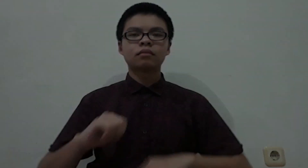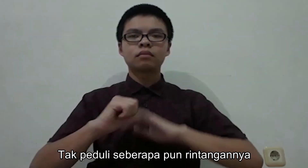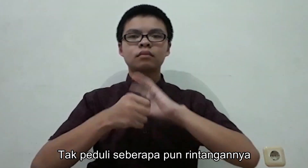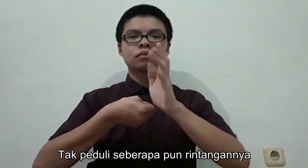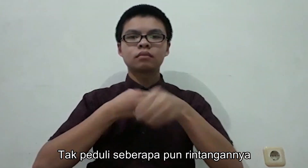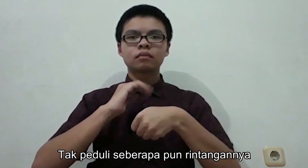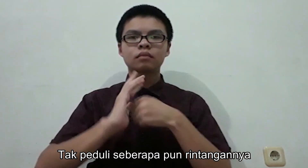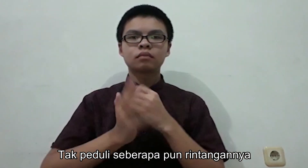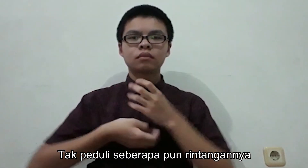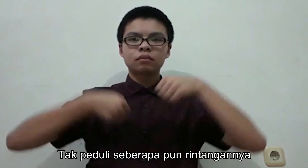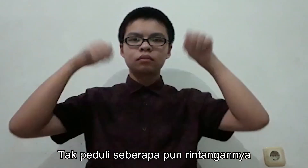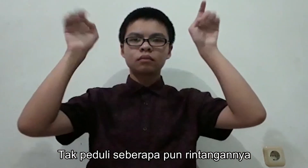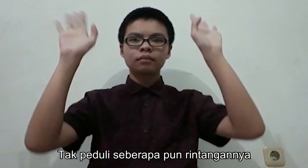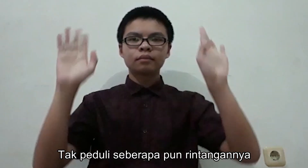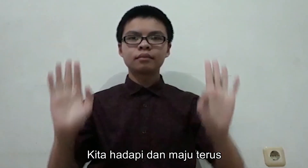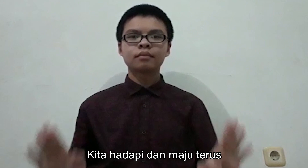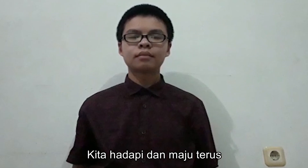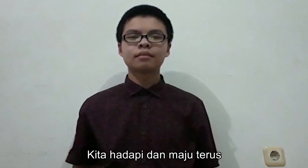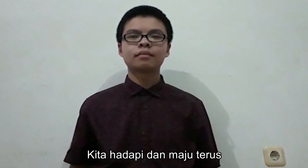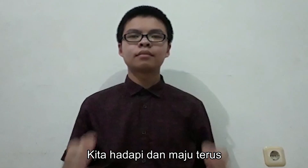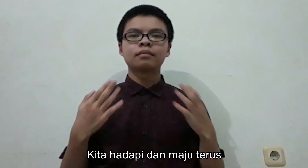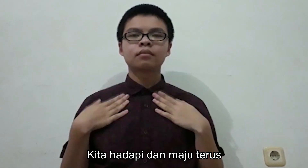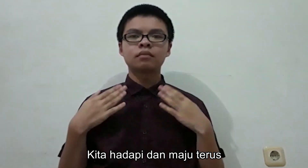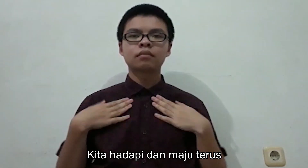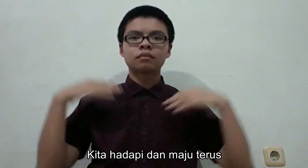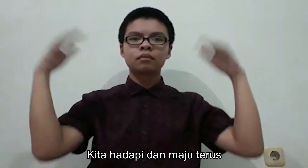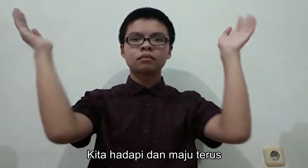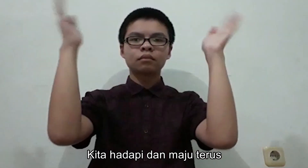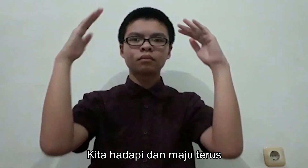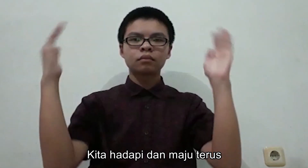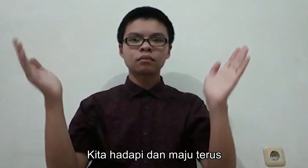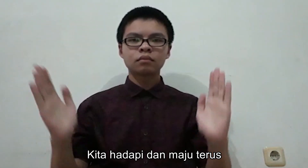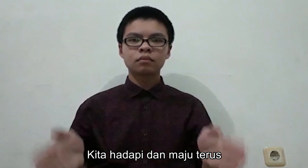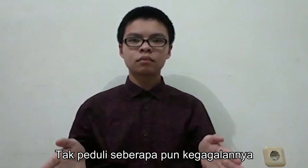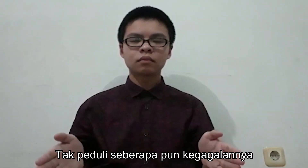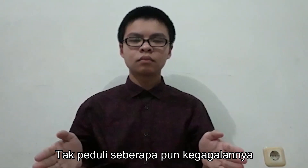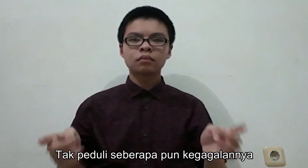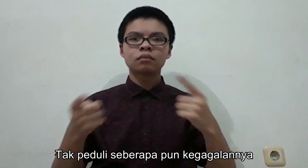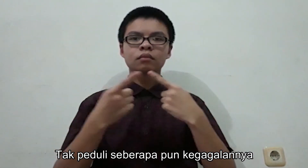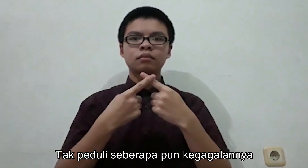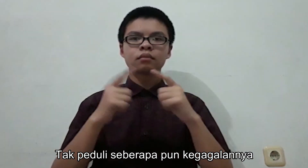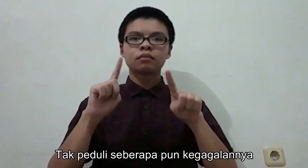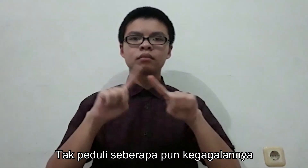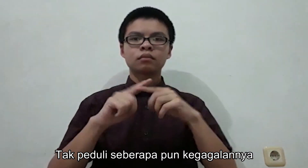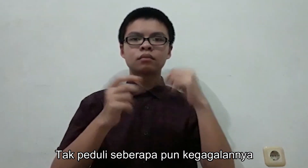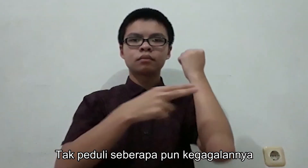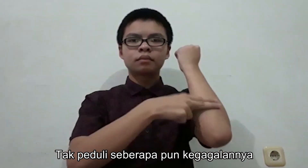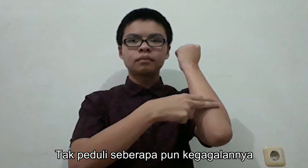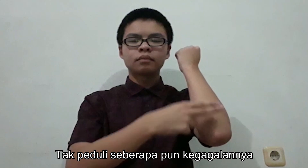不管多少风雨，我们迎风前进；不管多少失